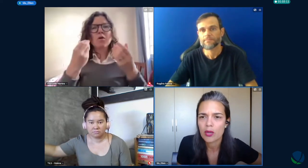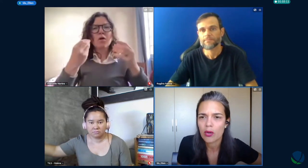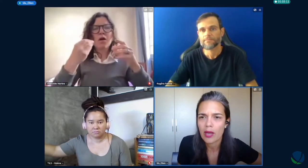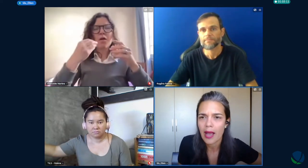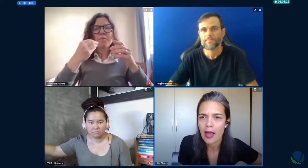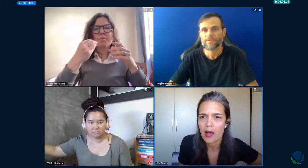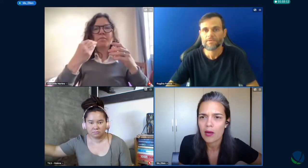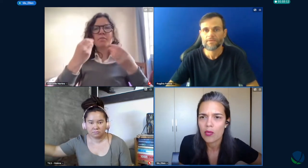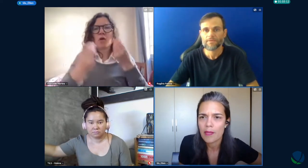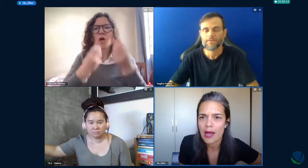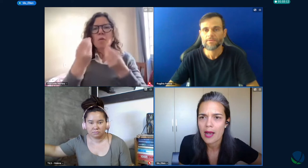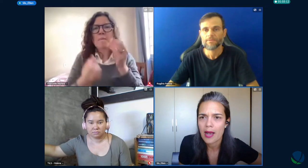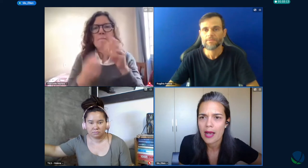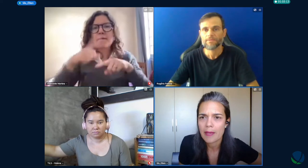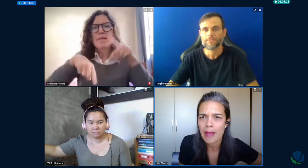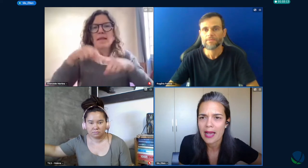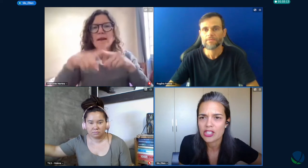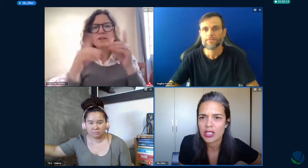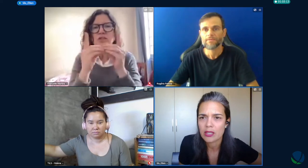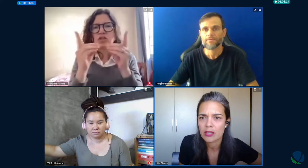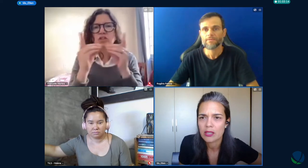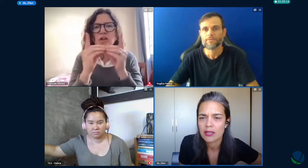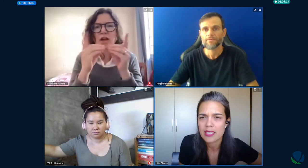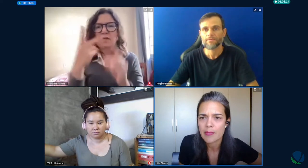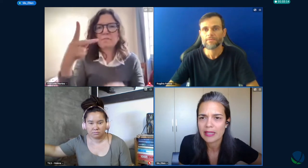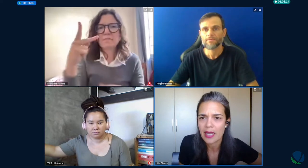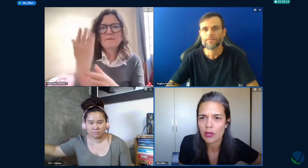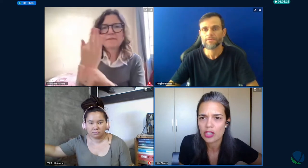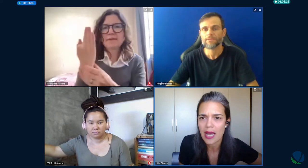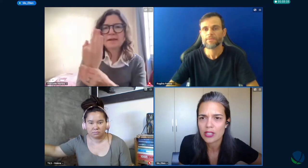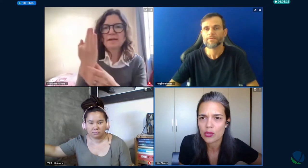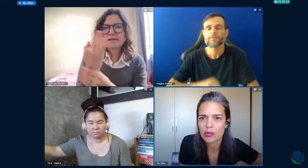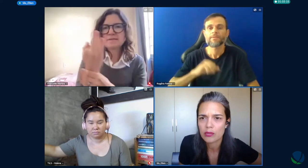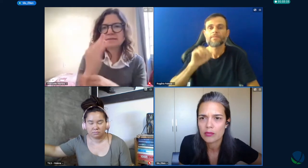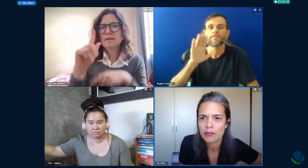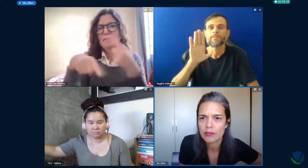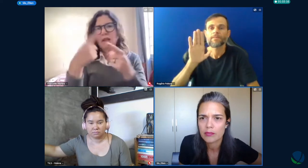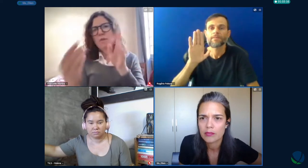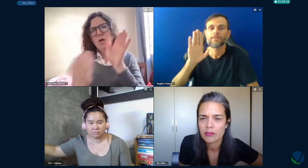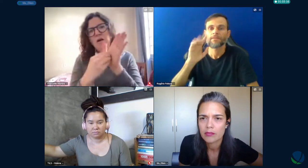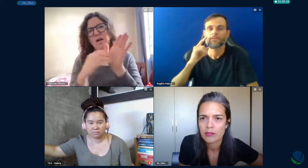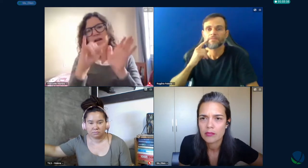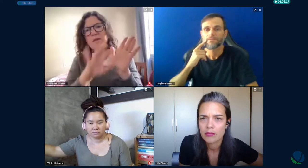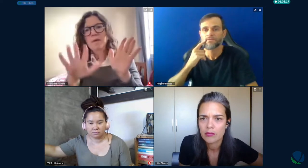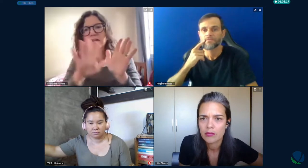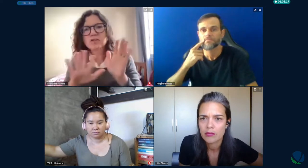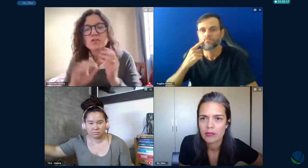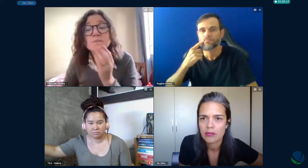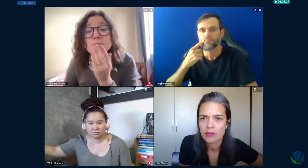Você podia colocar uma imagem desse material didático.